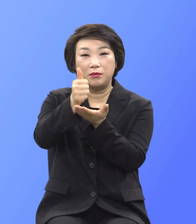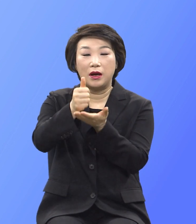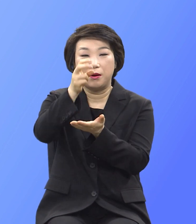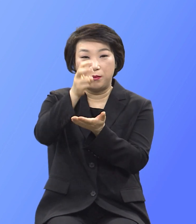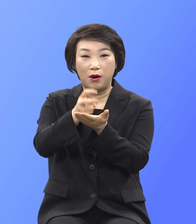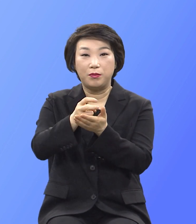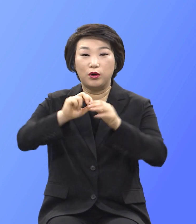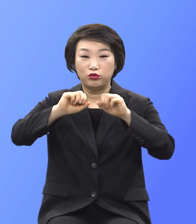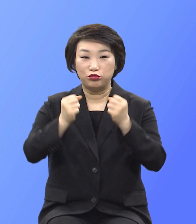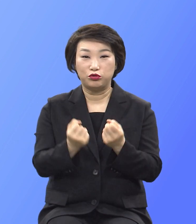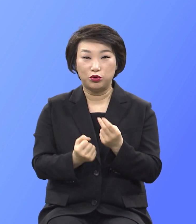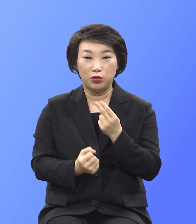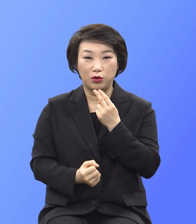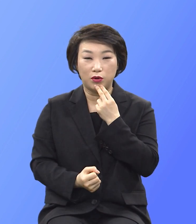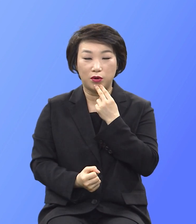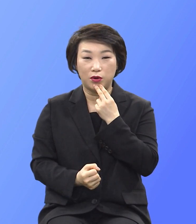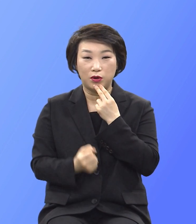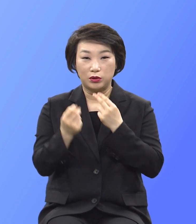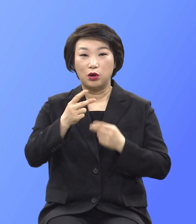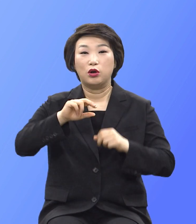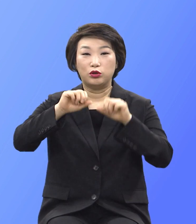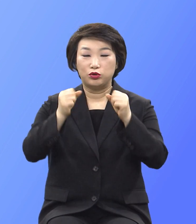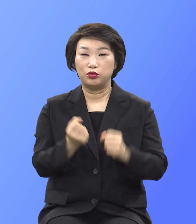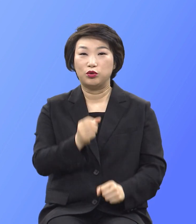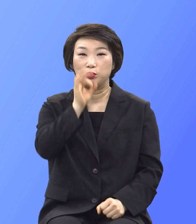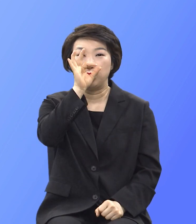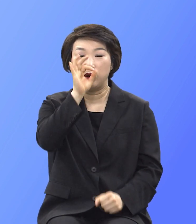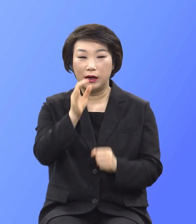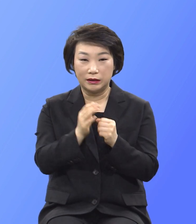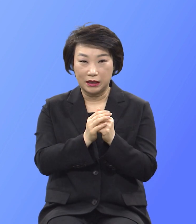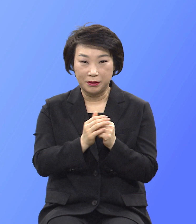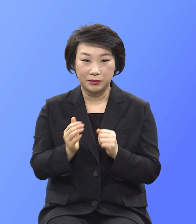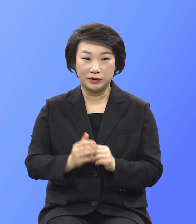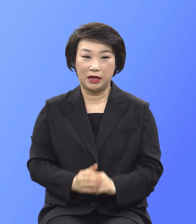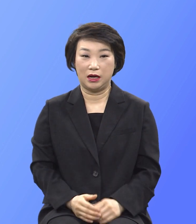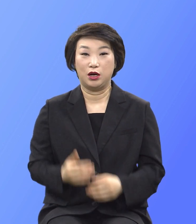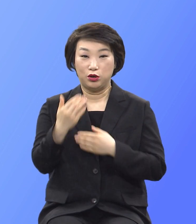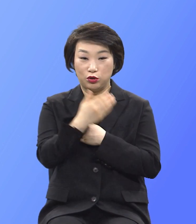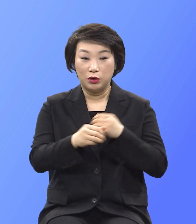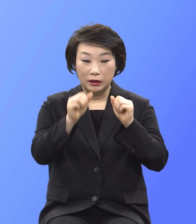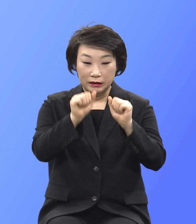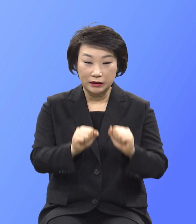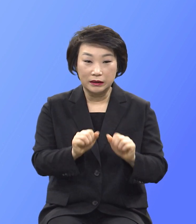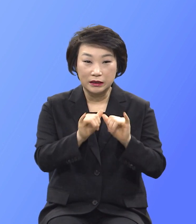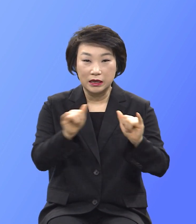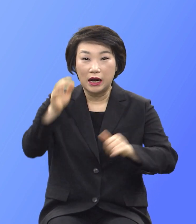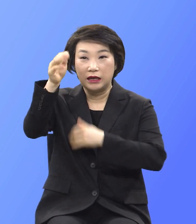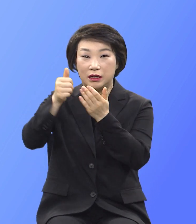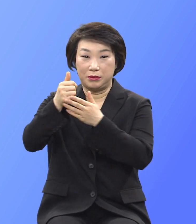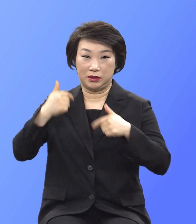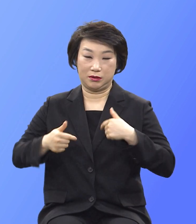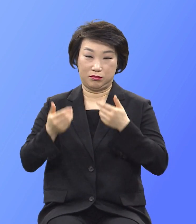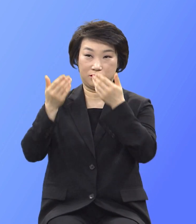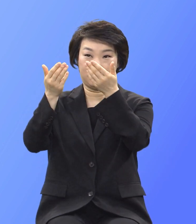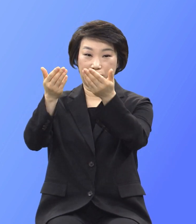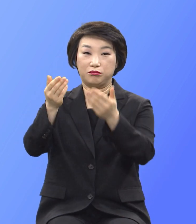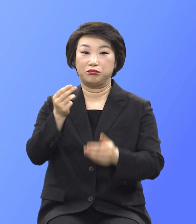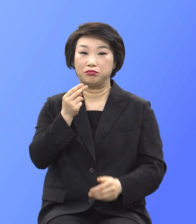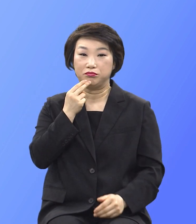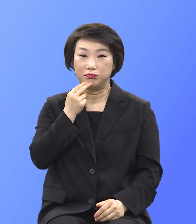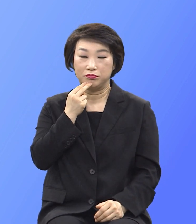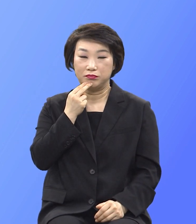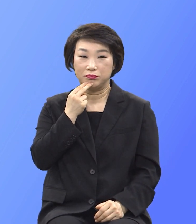되나니 이는 하나님의 법에 굴복치 아니할 뿐 아니라 할 수도 없으니라. 육신에 있는 자들은